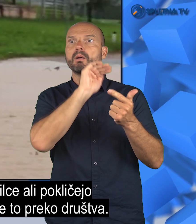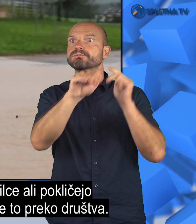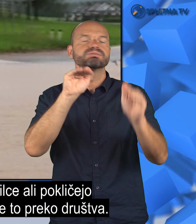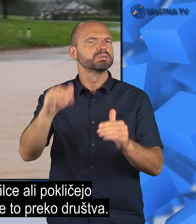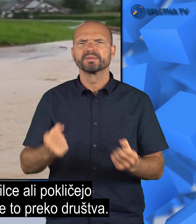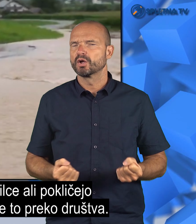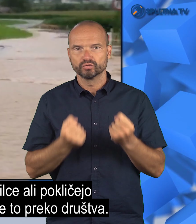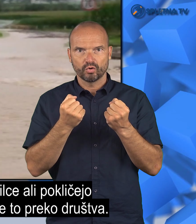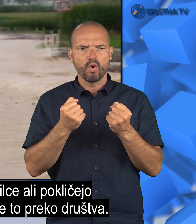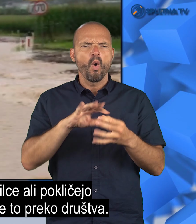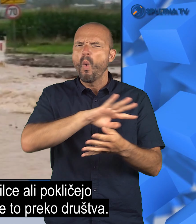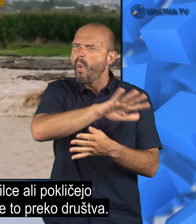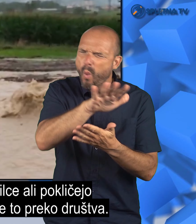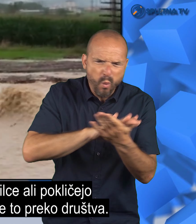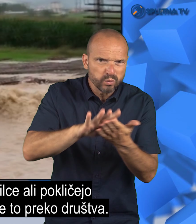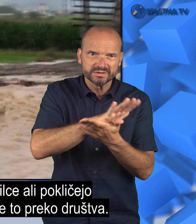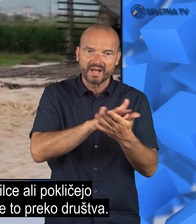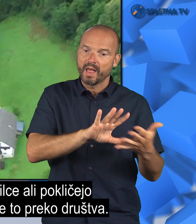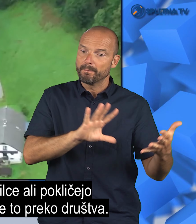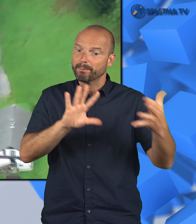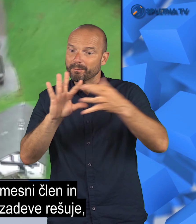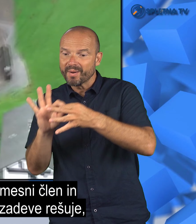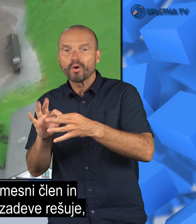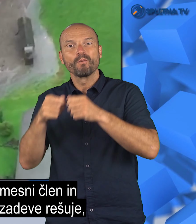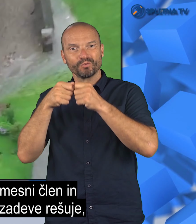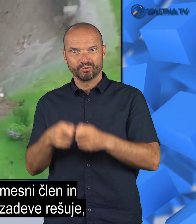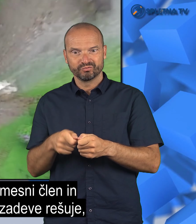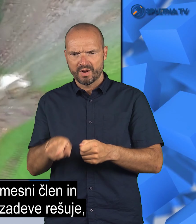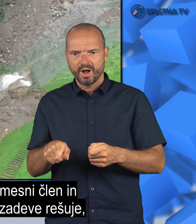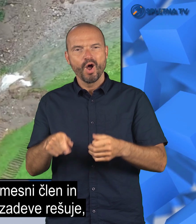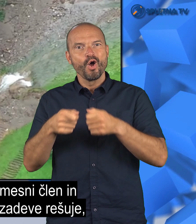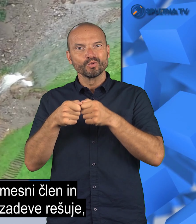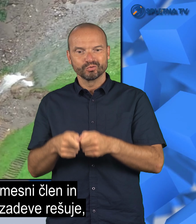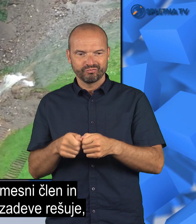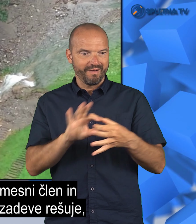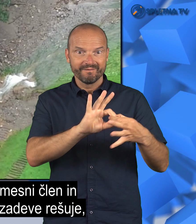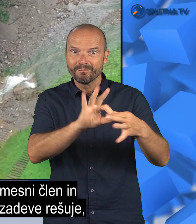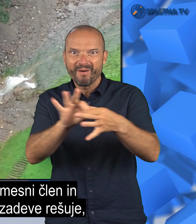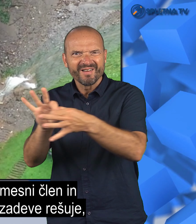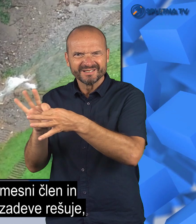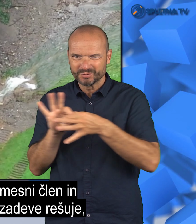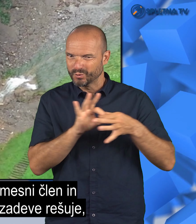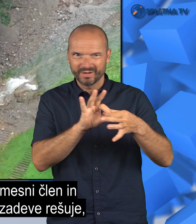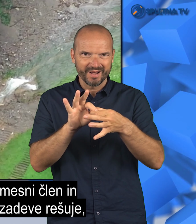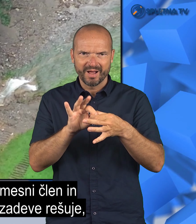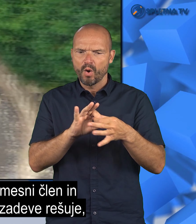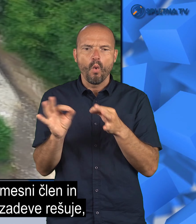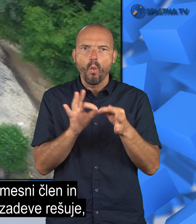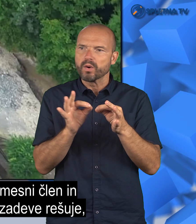pokličejo kaj drugega, vse to gre preko društva. Društvo je tisti vmesni člen pa koordinator, ki si pa vse